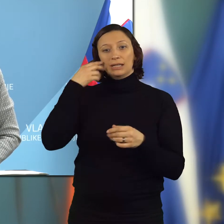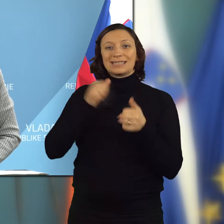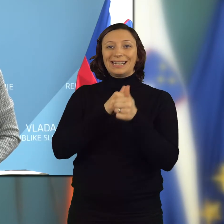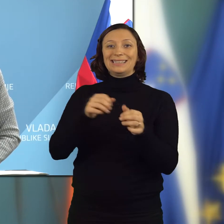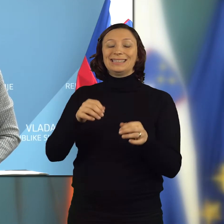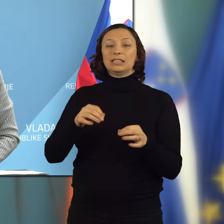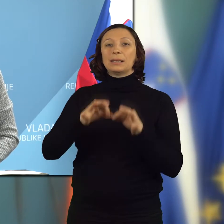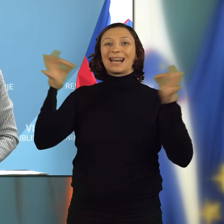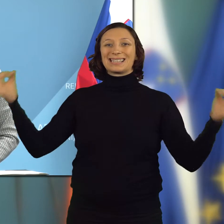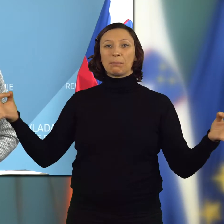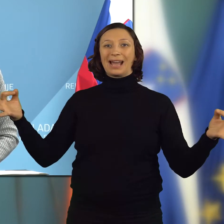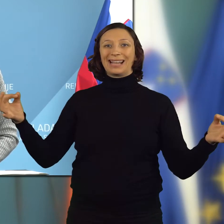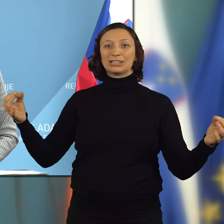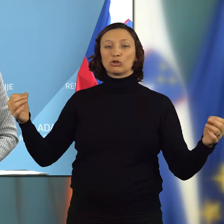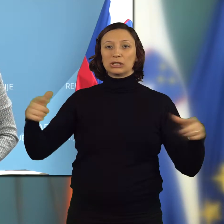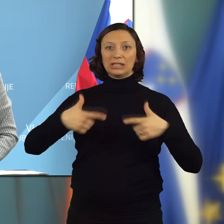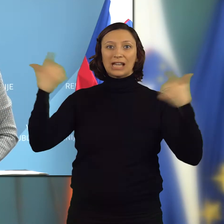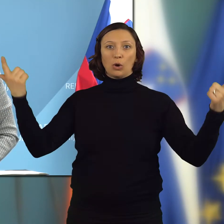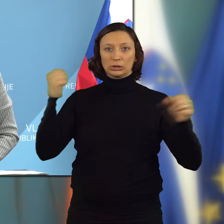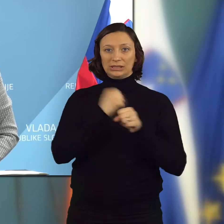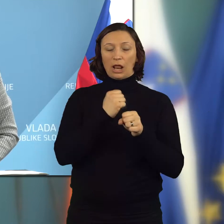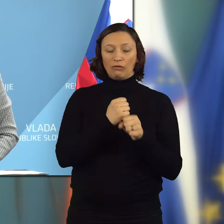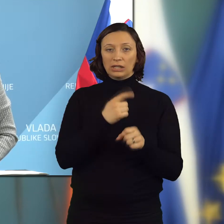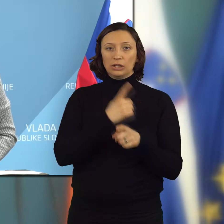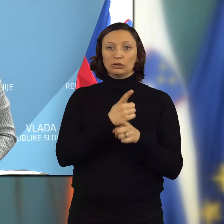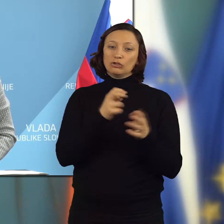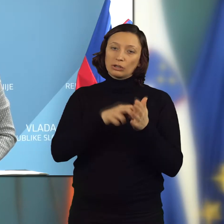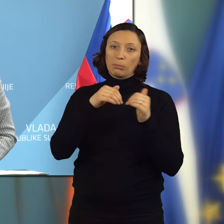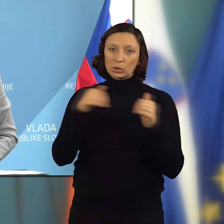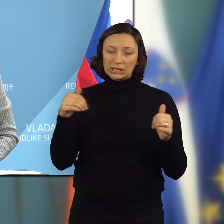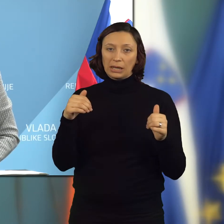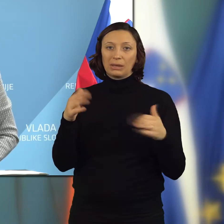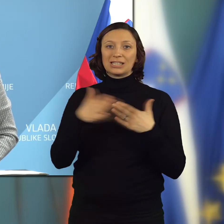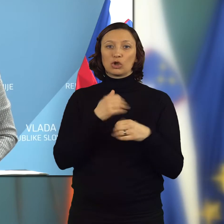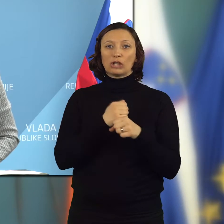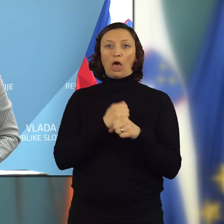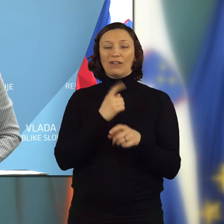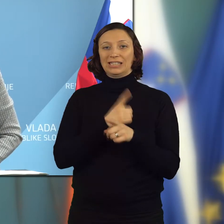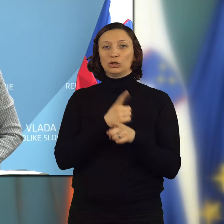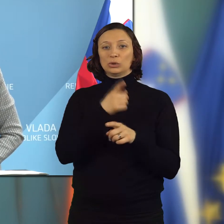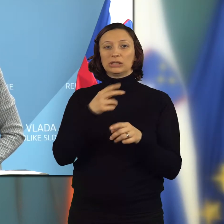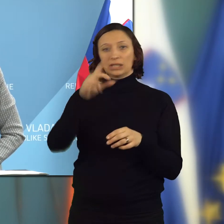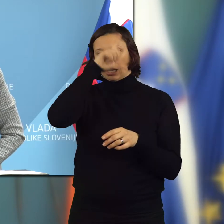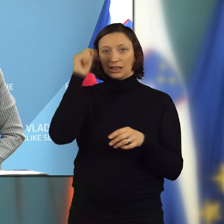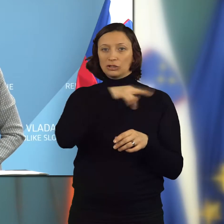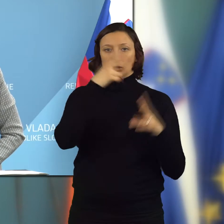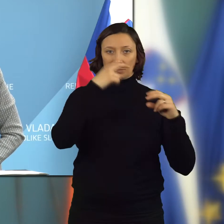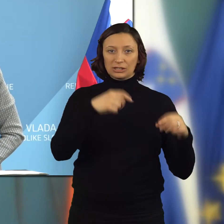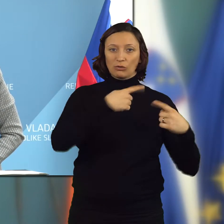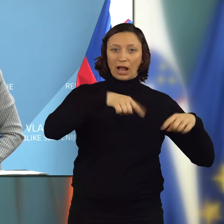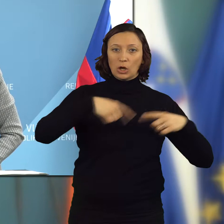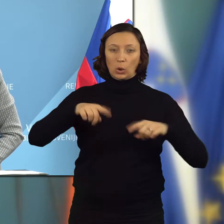načelom transparentnosti, načelom javnosti delovanja in zaradi tega še posebej sodelovati tudi z